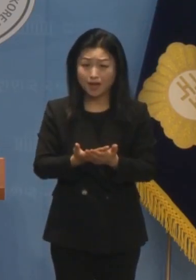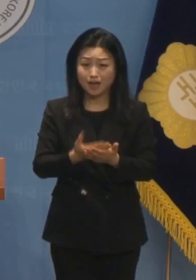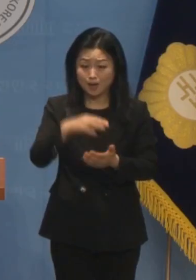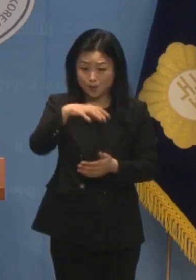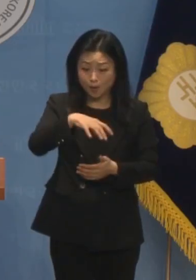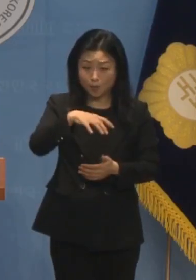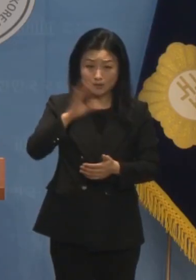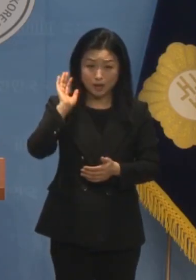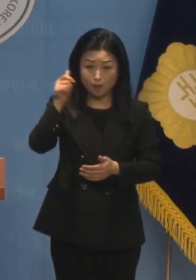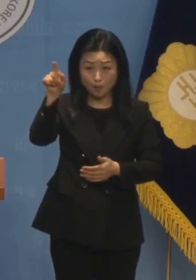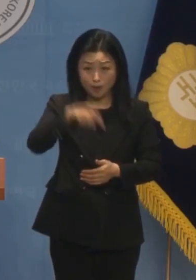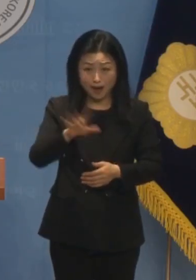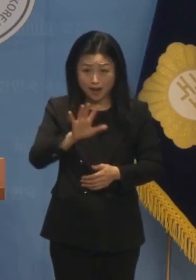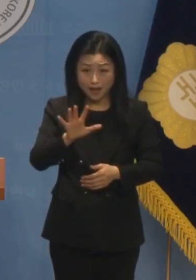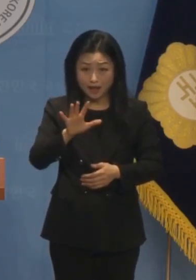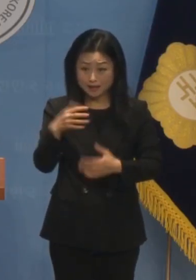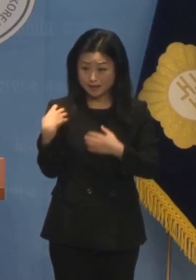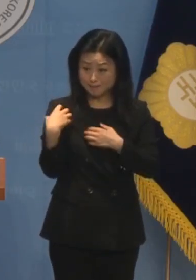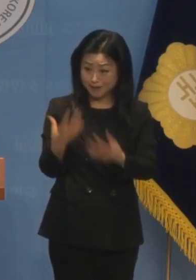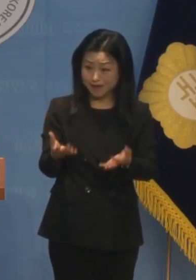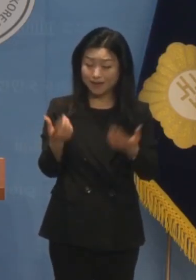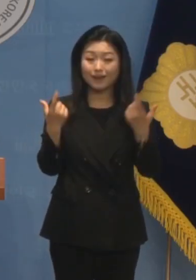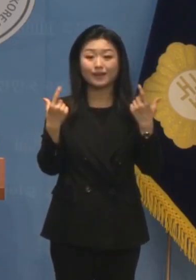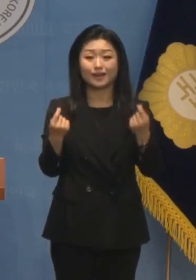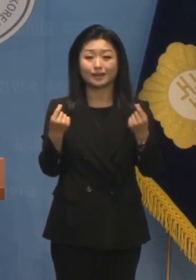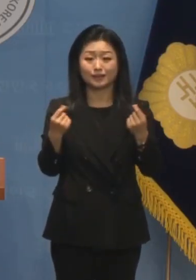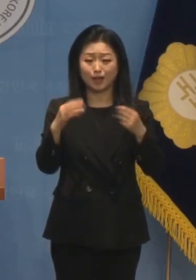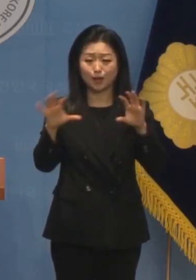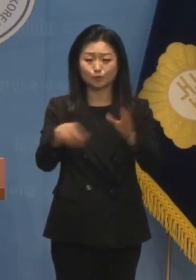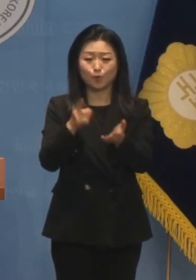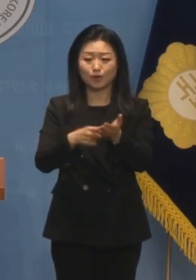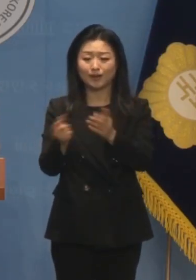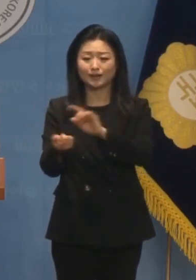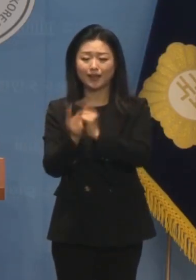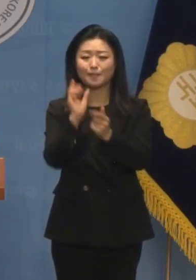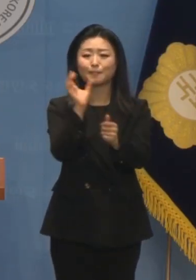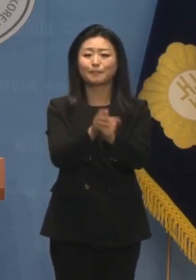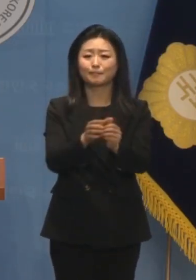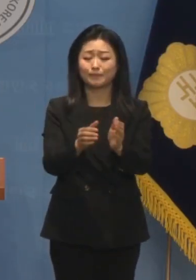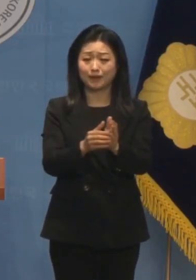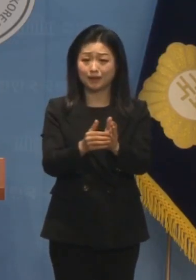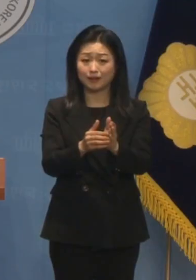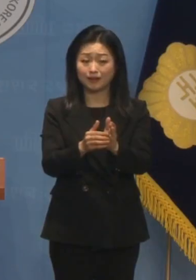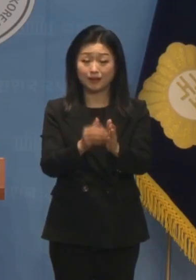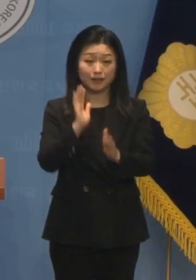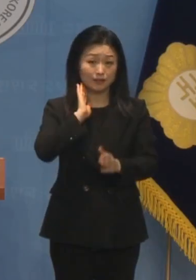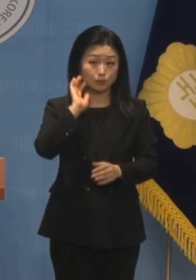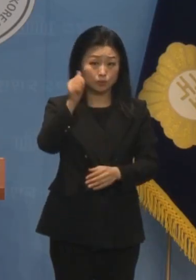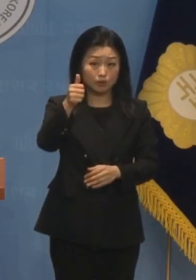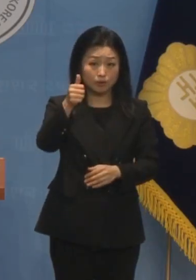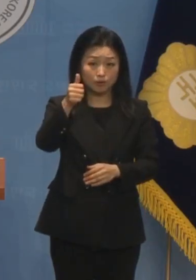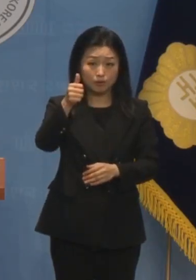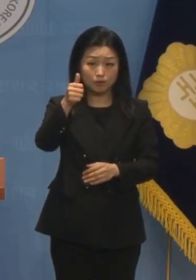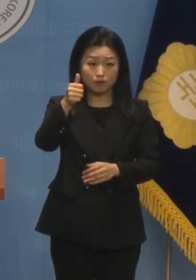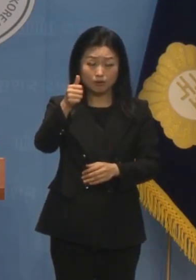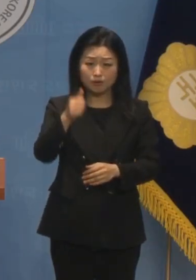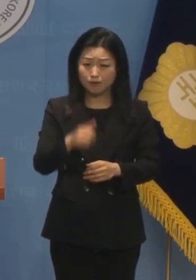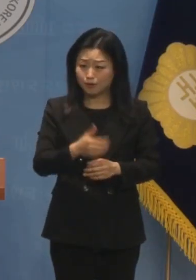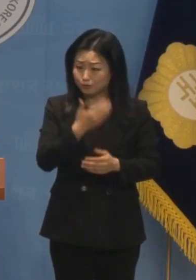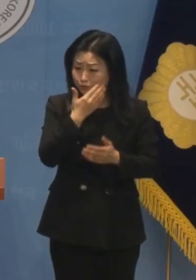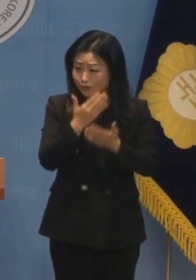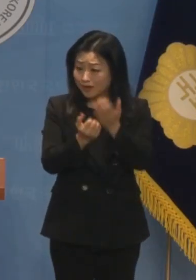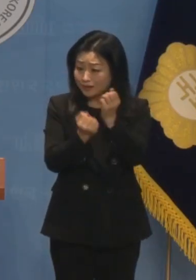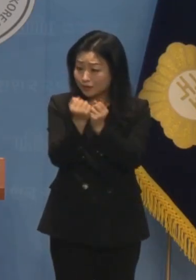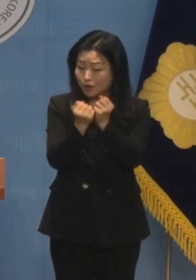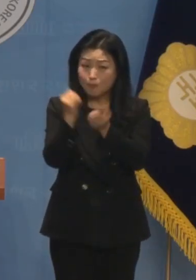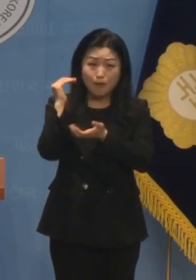것은 스스로 대통령의 책무를 포기한 것과 다름없습니다. 의료대란 등 대통령이 설명해야 할 중도의 현안이